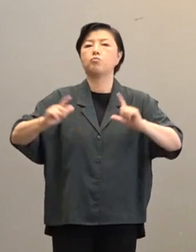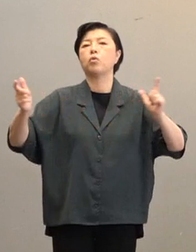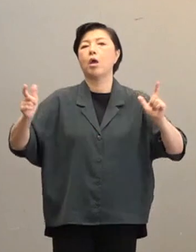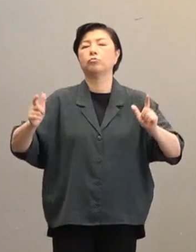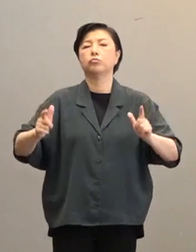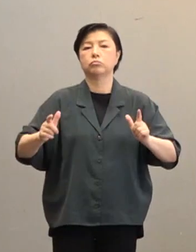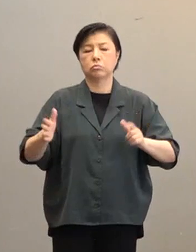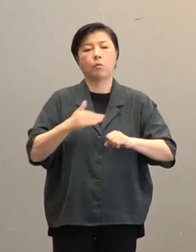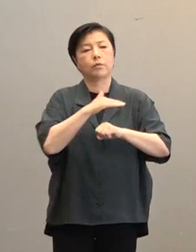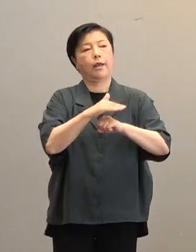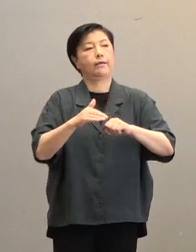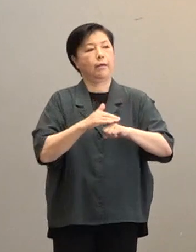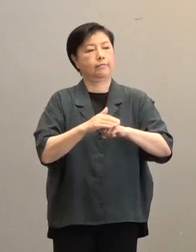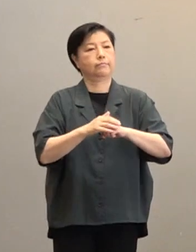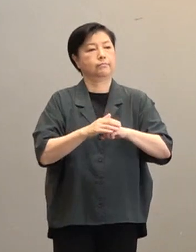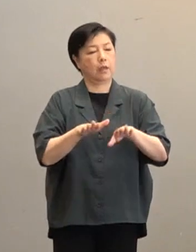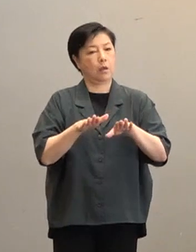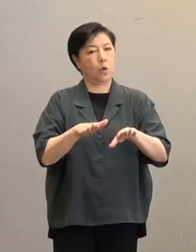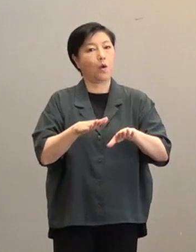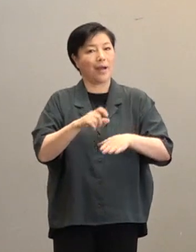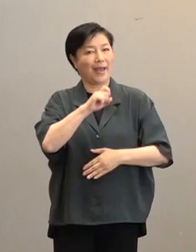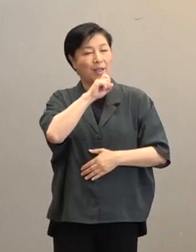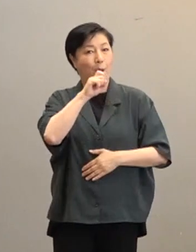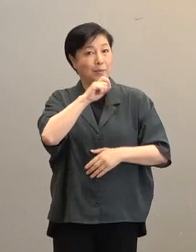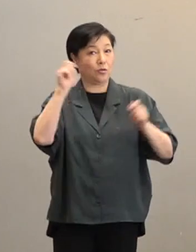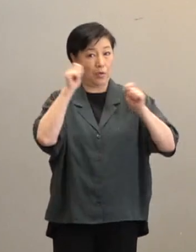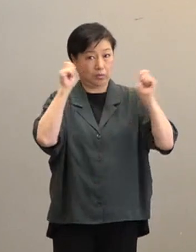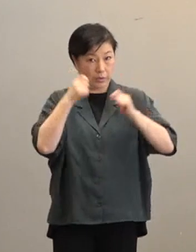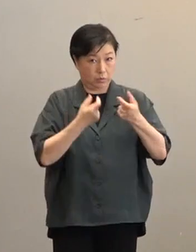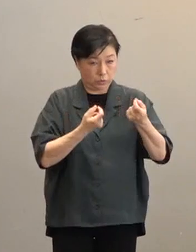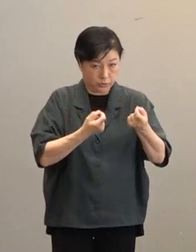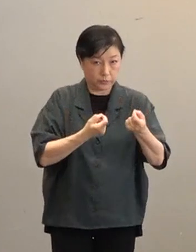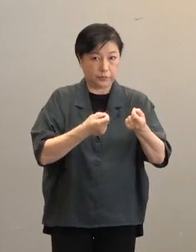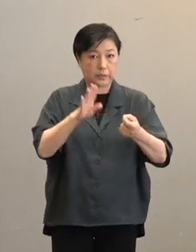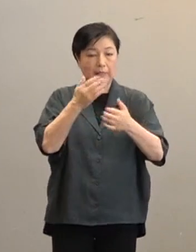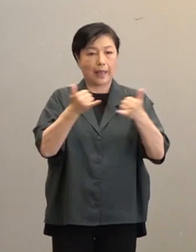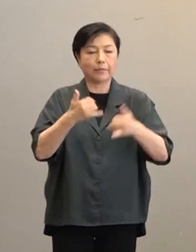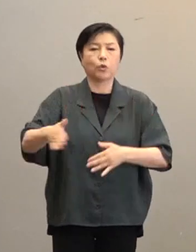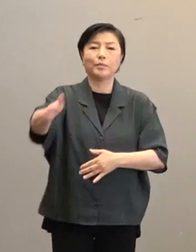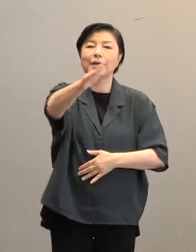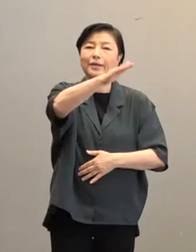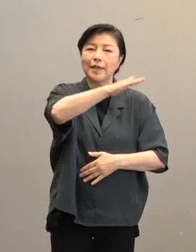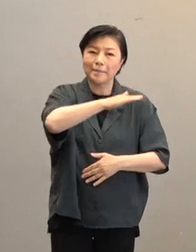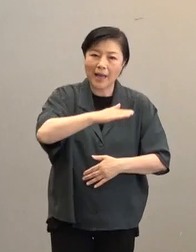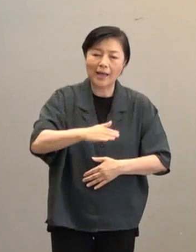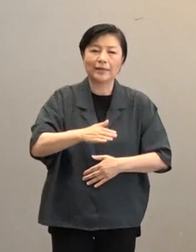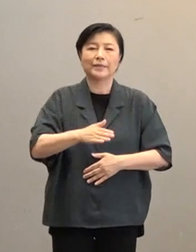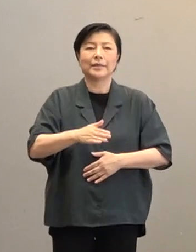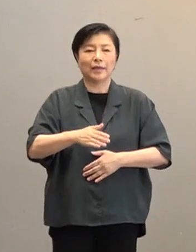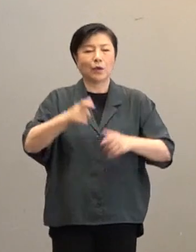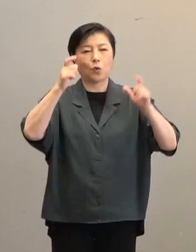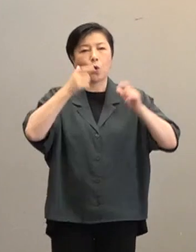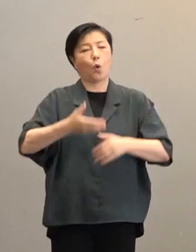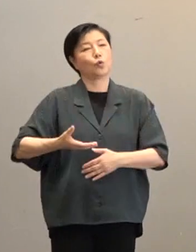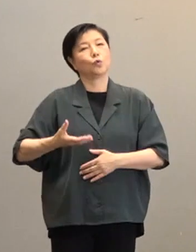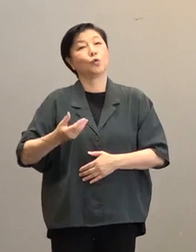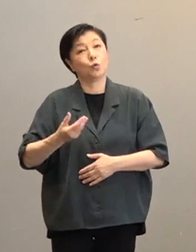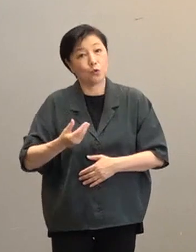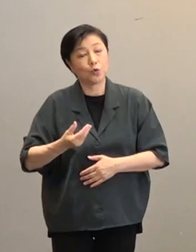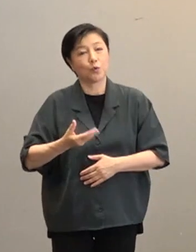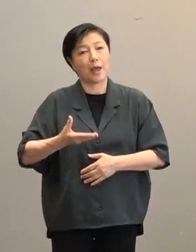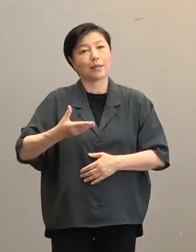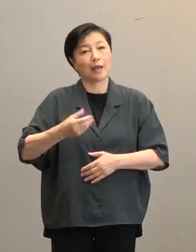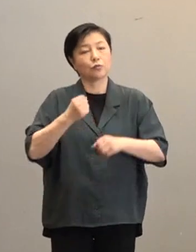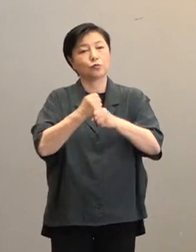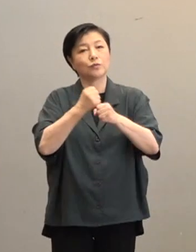番重要でありますので、今回のミルクフェスティバルもそうですけれども、県民の皆様方にですね、できる限りこの牛乳もしくは乳